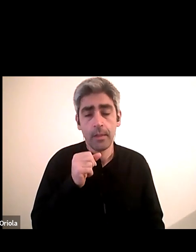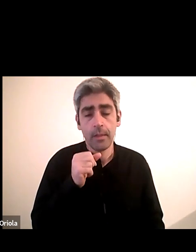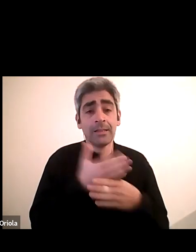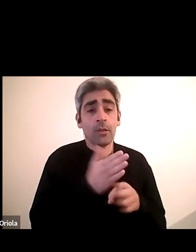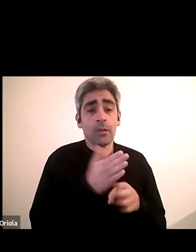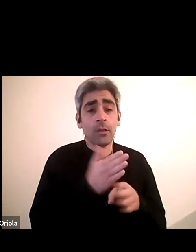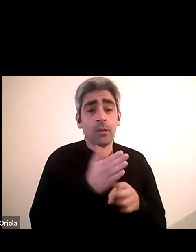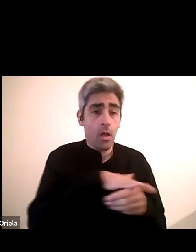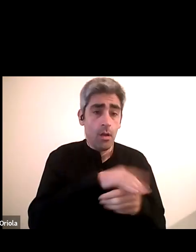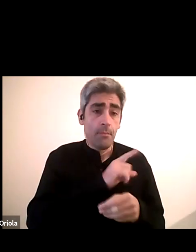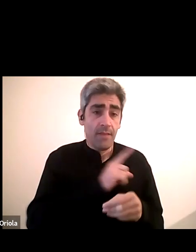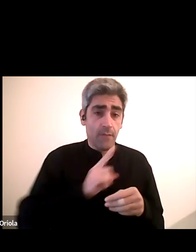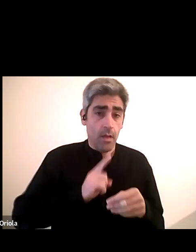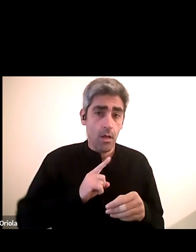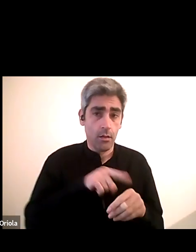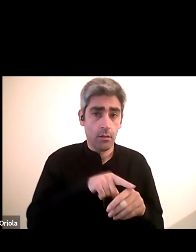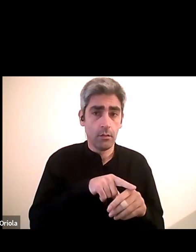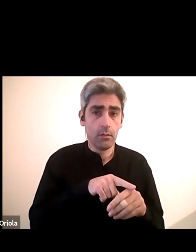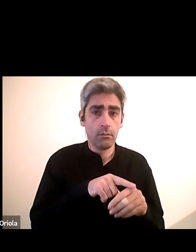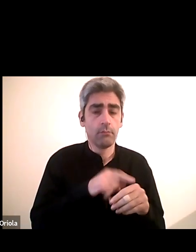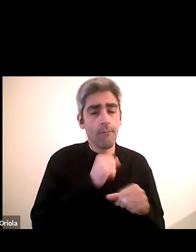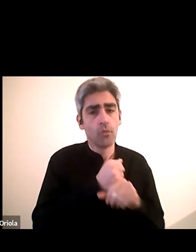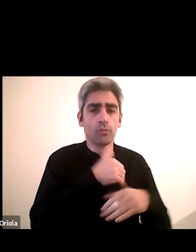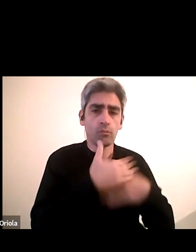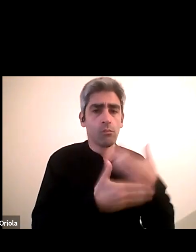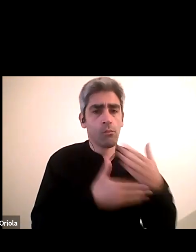privado foi funcionando